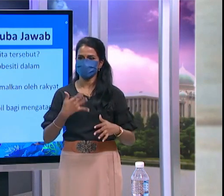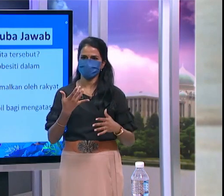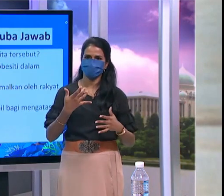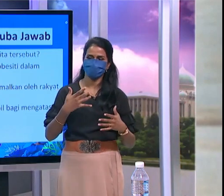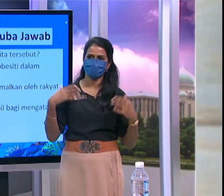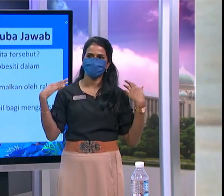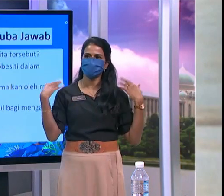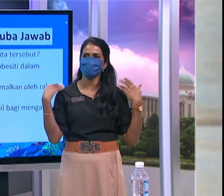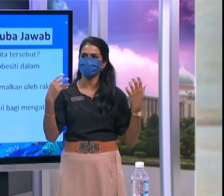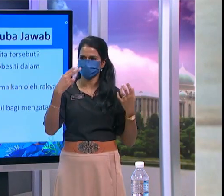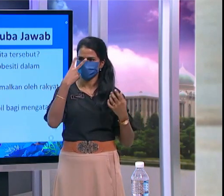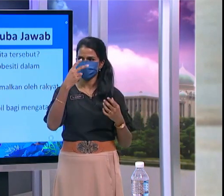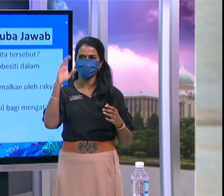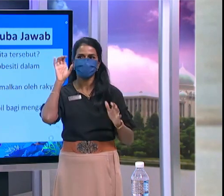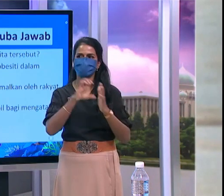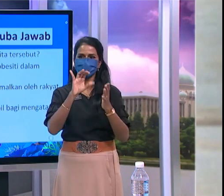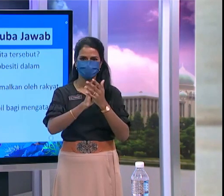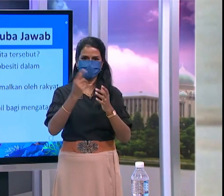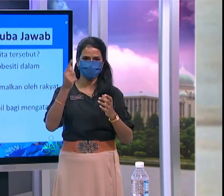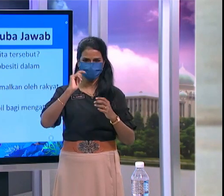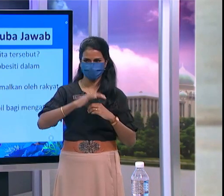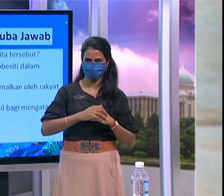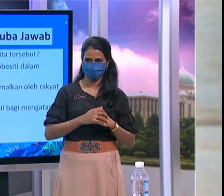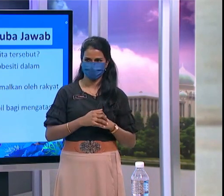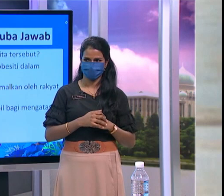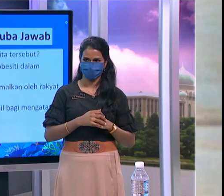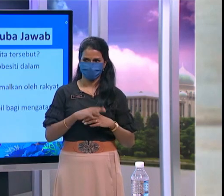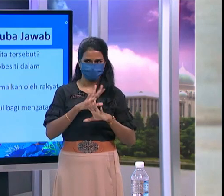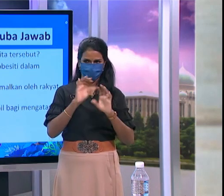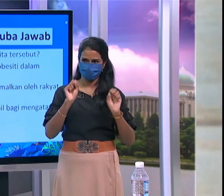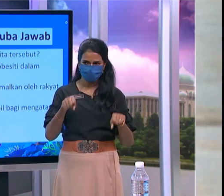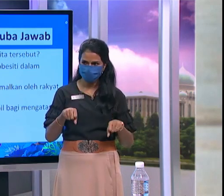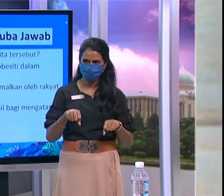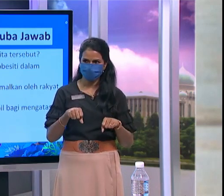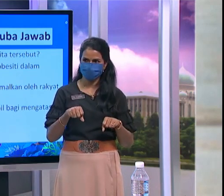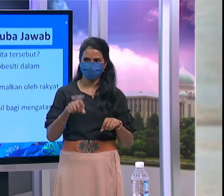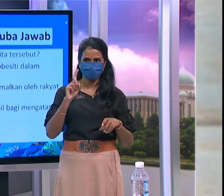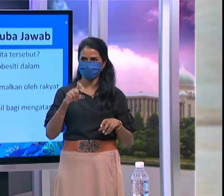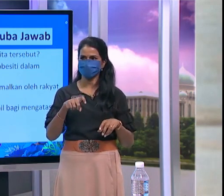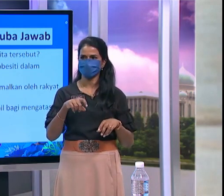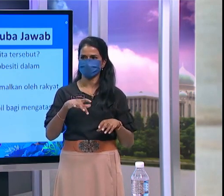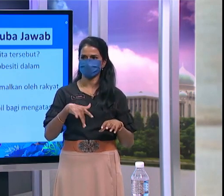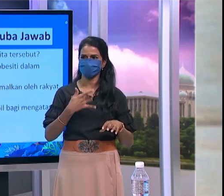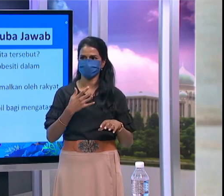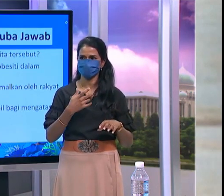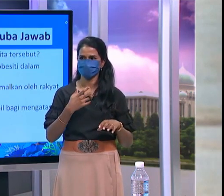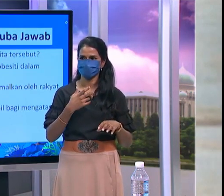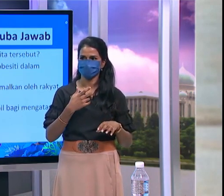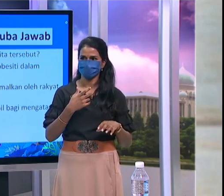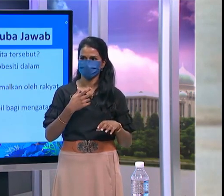rasa gembira tengok gambar itu tadi? Tak boleh. Mesti rasa...